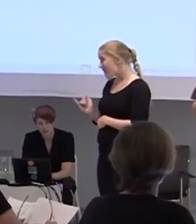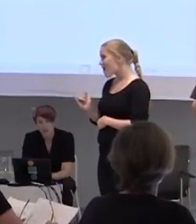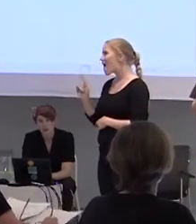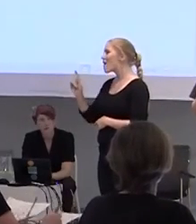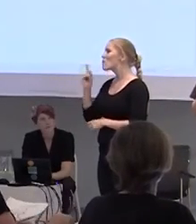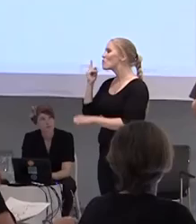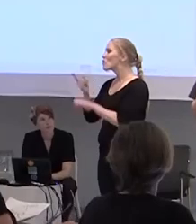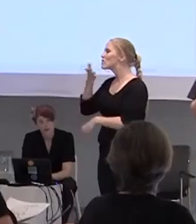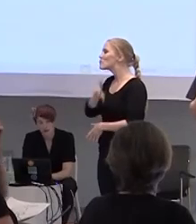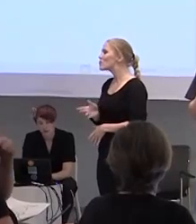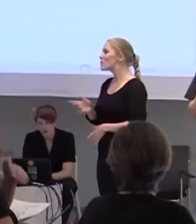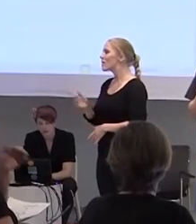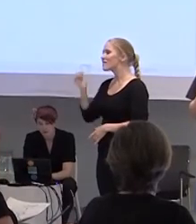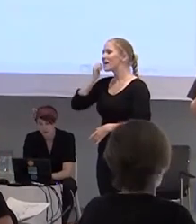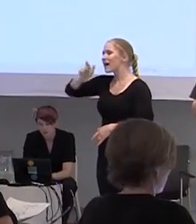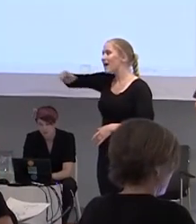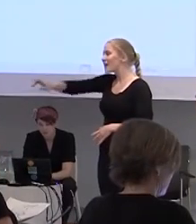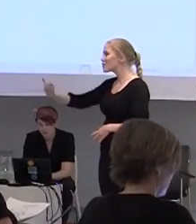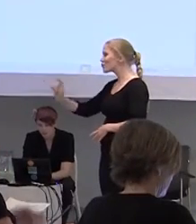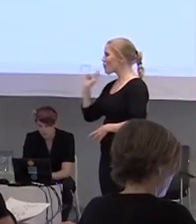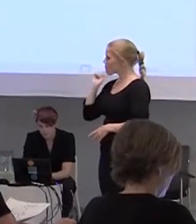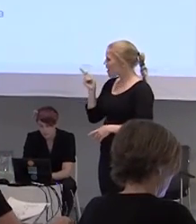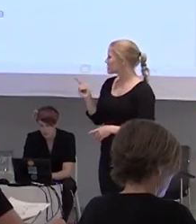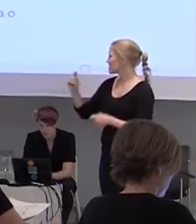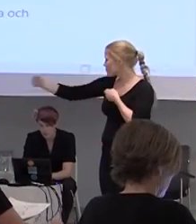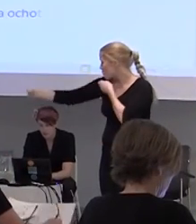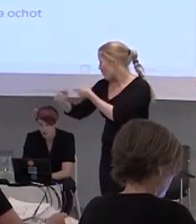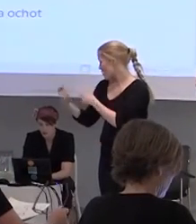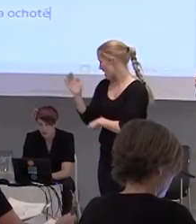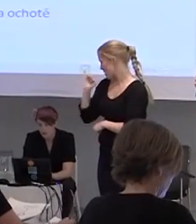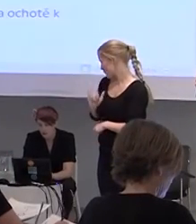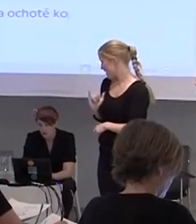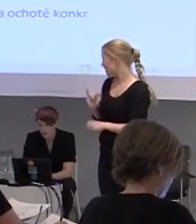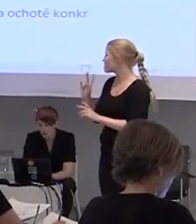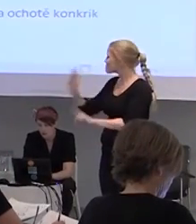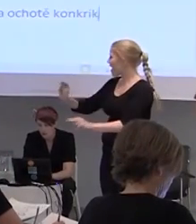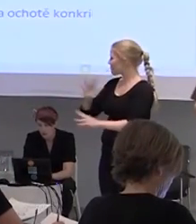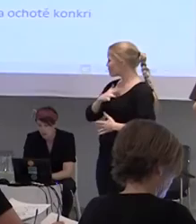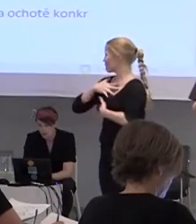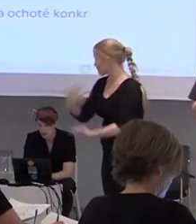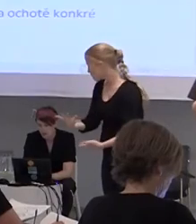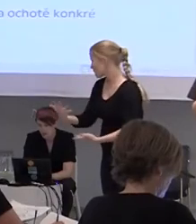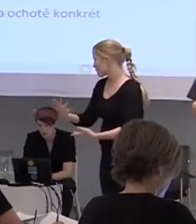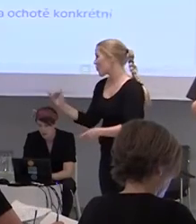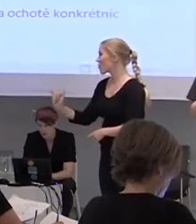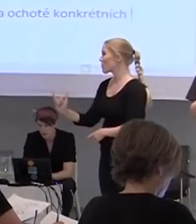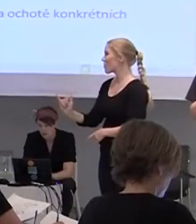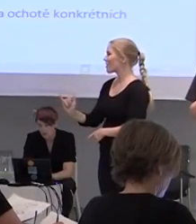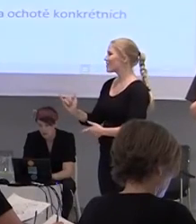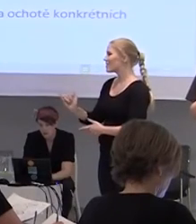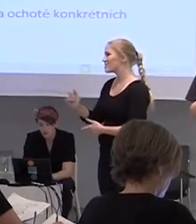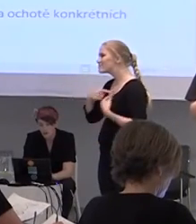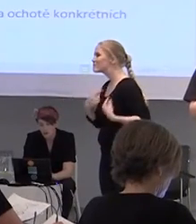žáky. Není to o tom, že bychom proto měli připravené podmínky, ale o tom, že ty lidé chtějí něco dělat a zahledají si